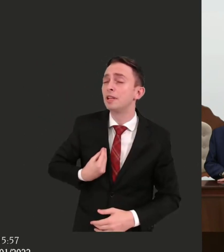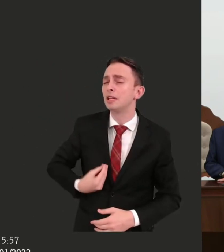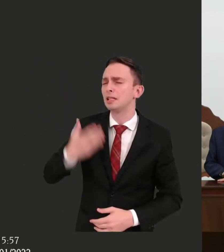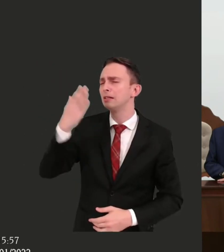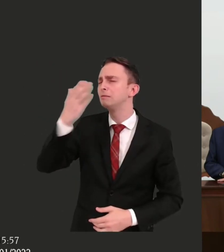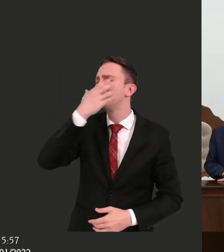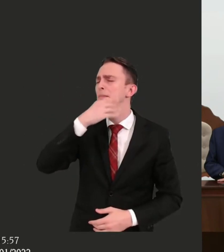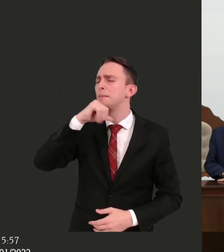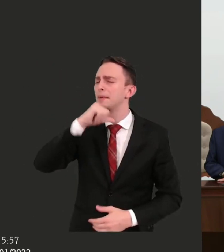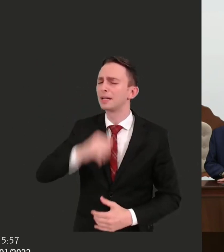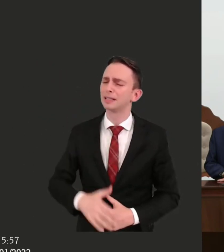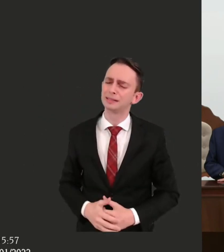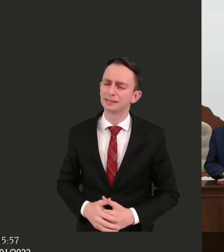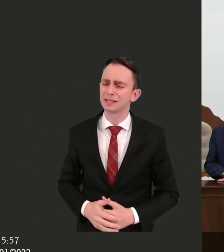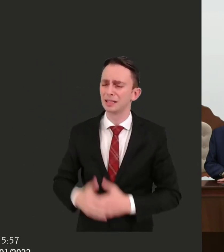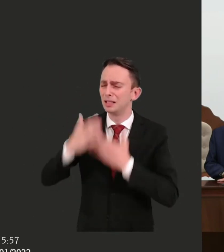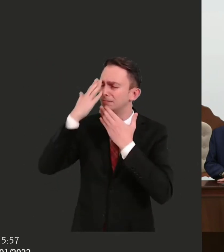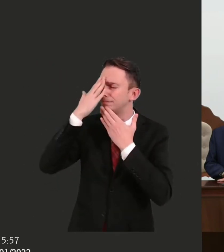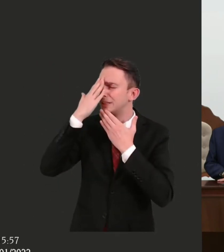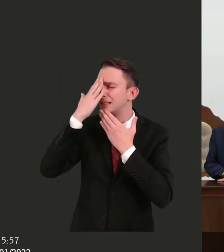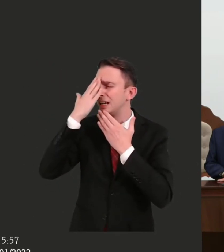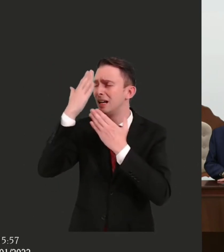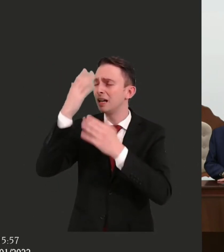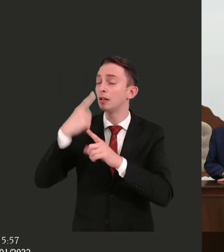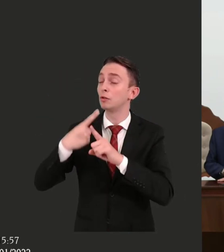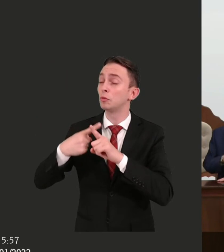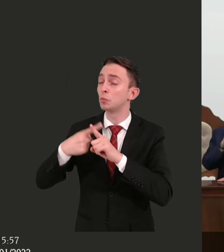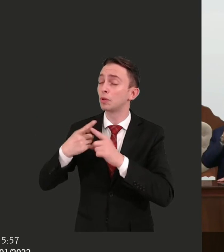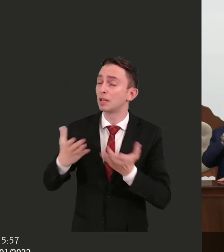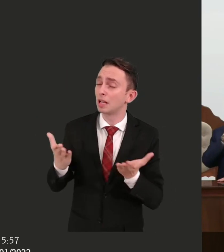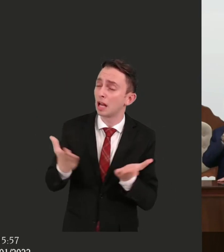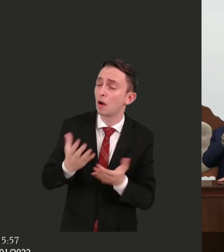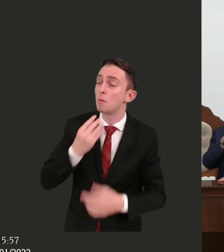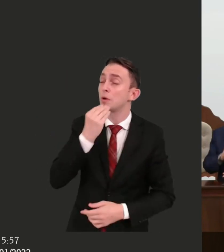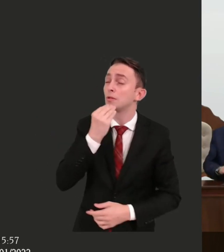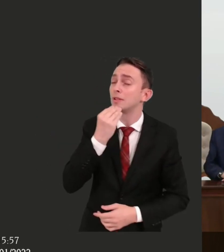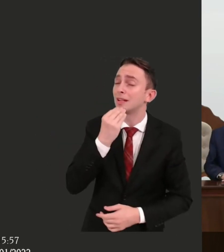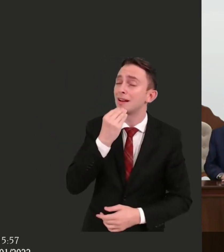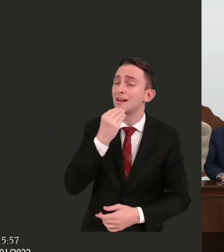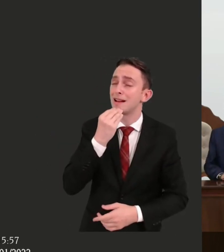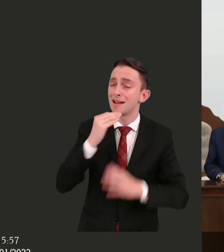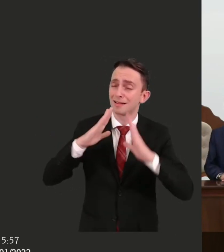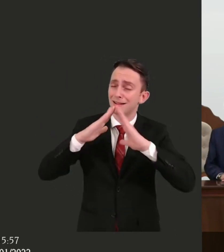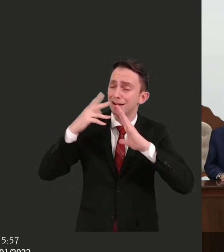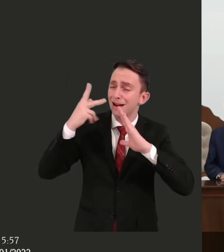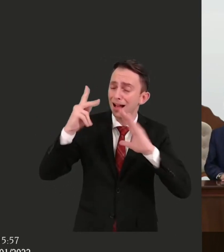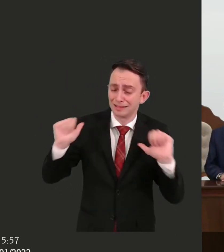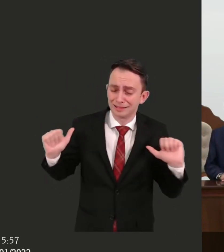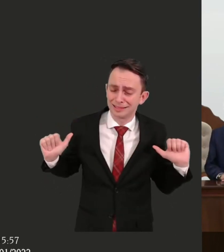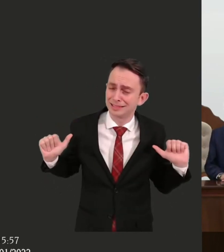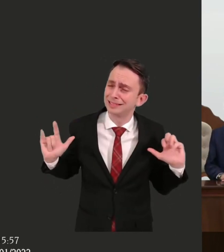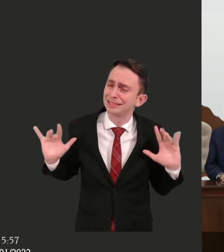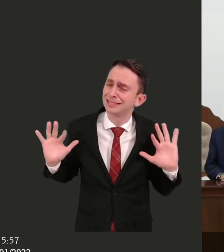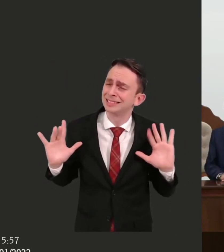te damos, Senhor, por esta santa oportunidade de estarmos aqui na tua casa, reunidos